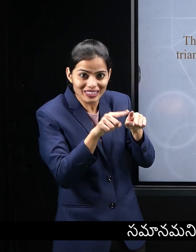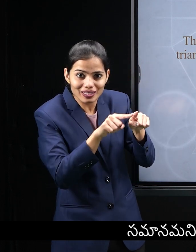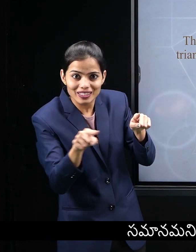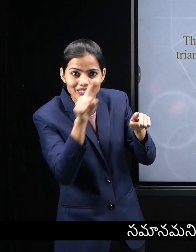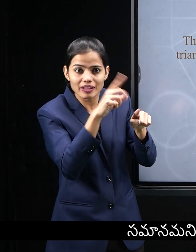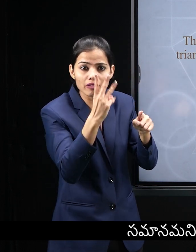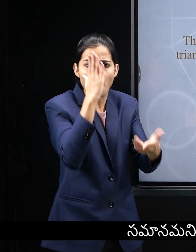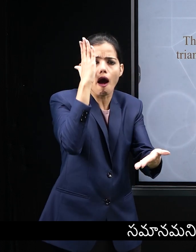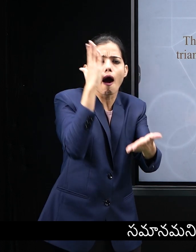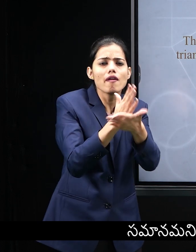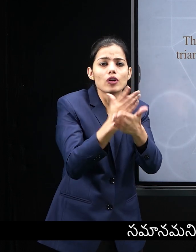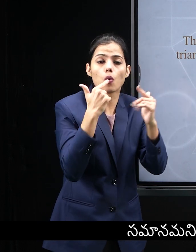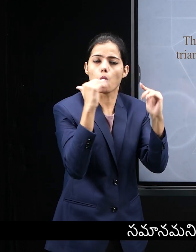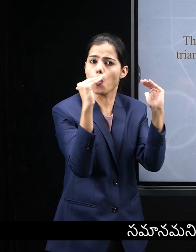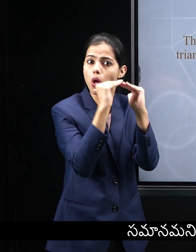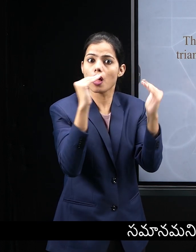పాయింట్ సిద్ధాంతం పేర్కొంది.